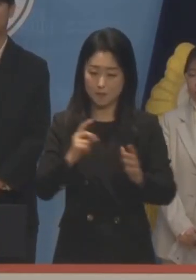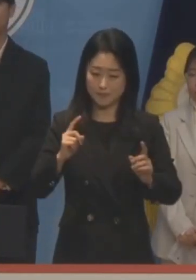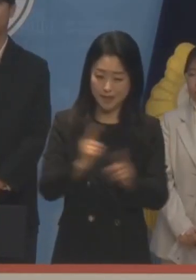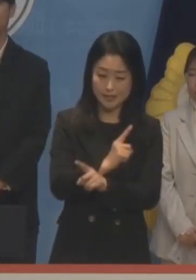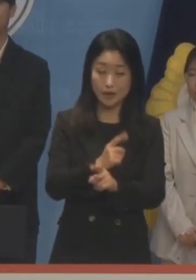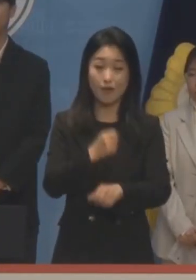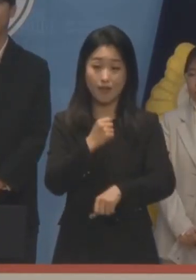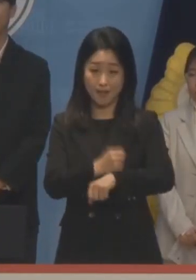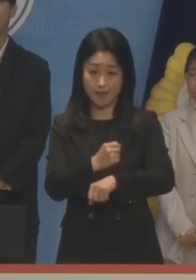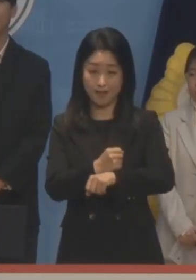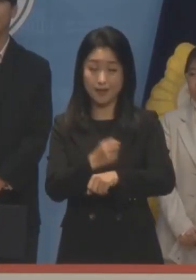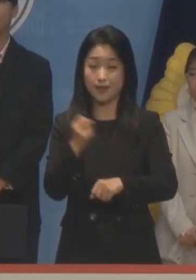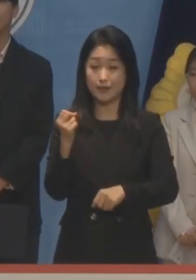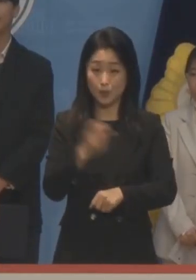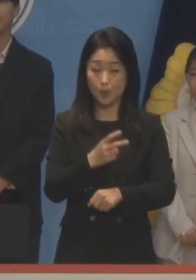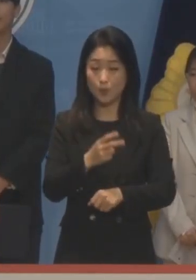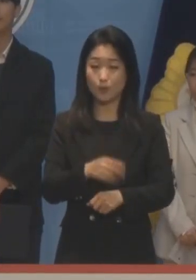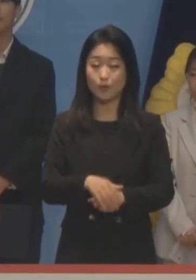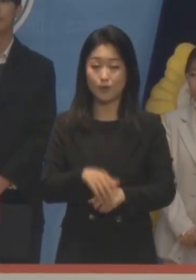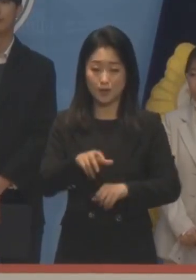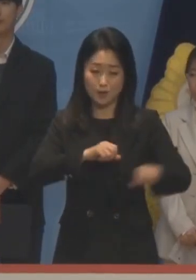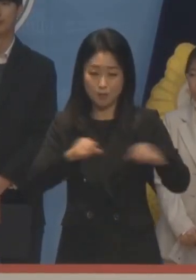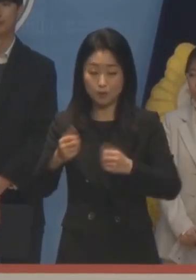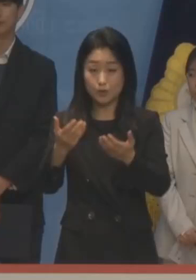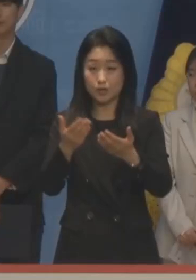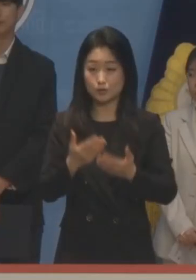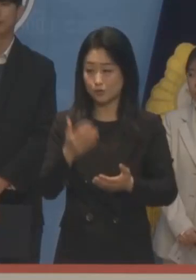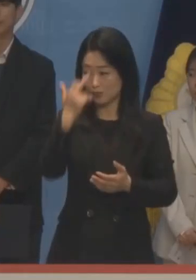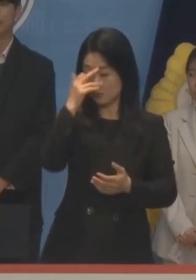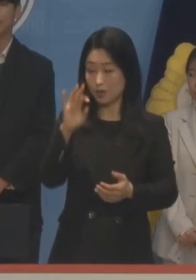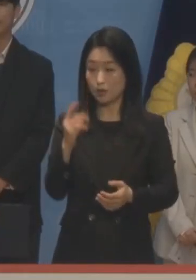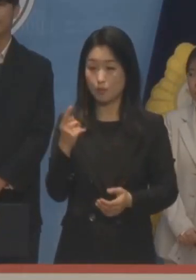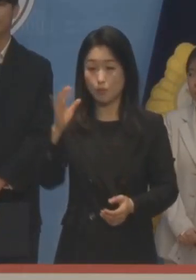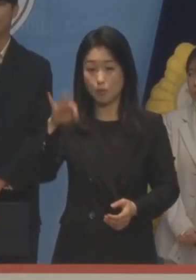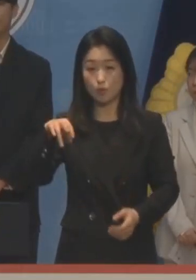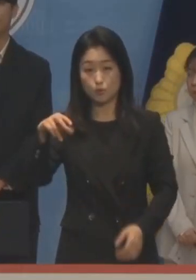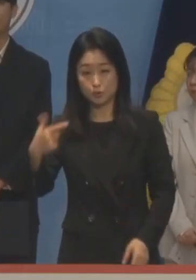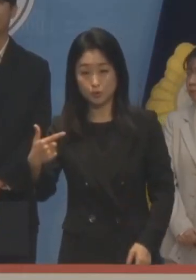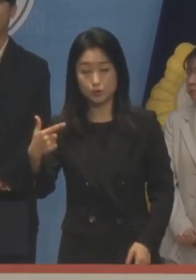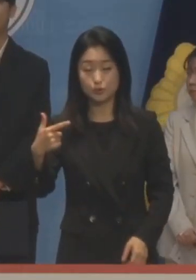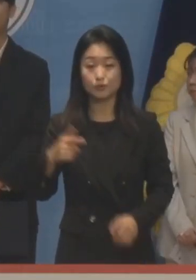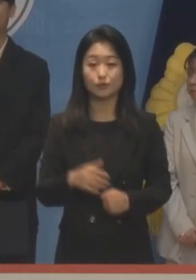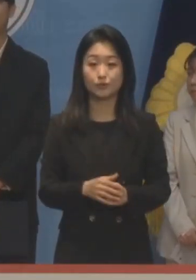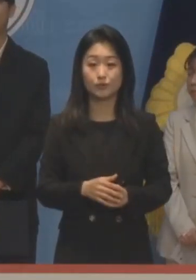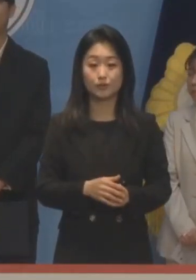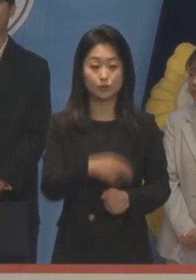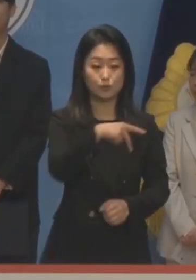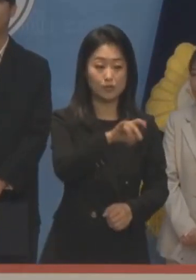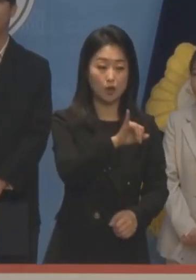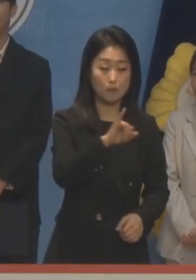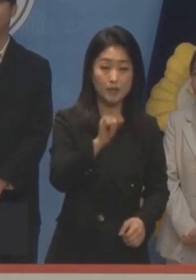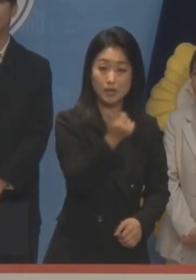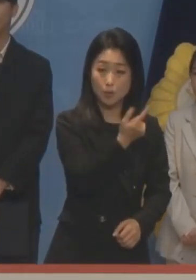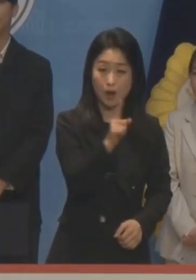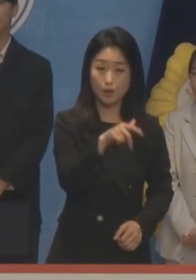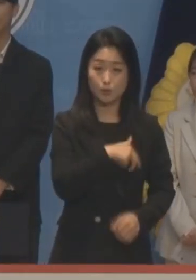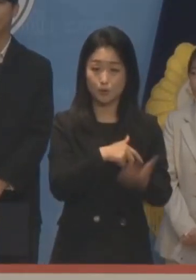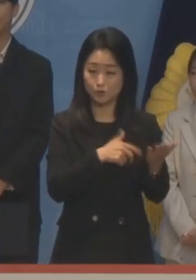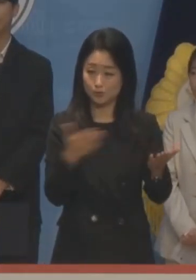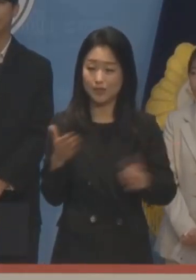세트법을 공동으로 대표 발의해 주신 국민의힘 최보윤 의원, 더불어민주당 서미연 의원께